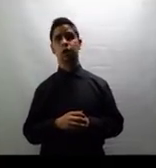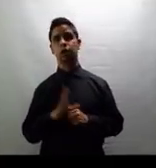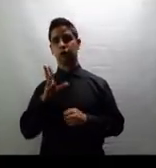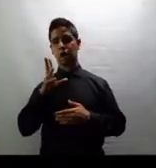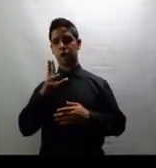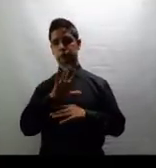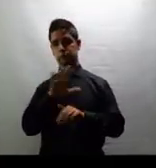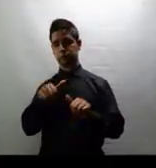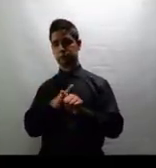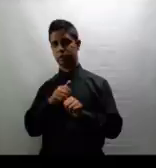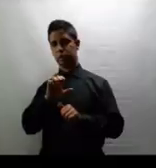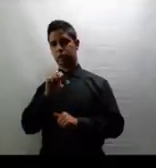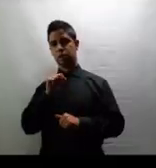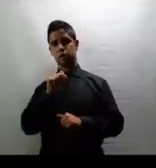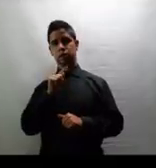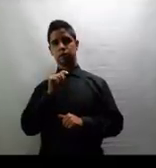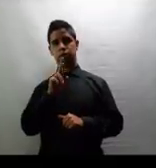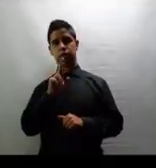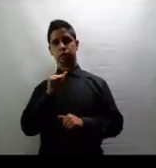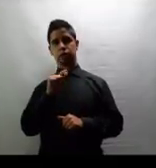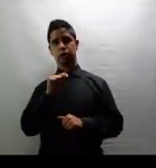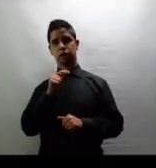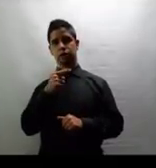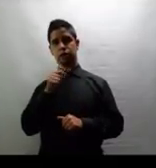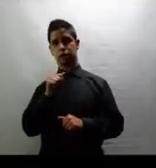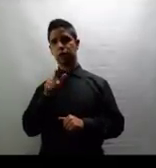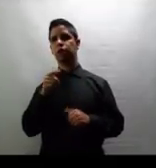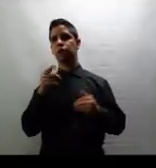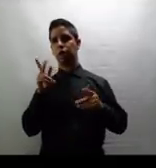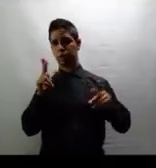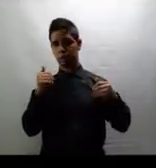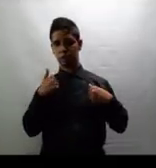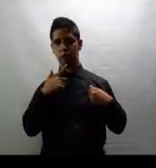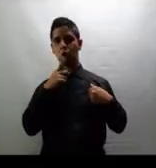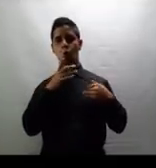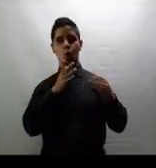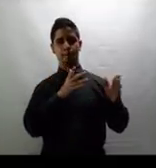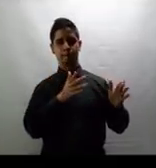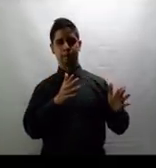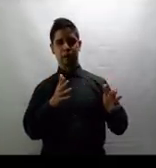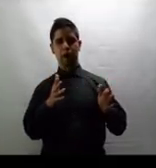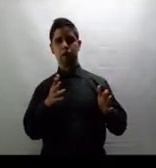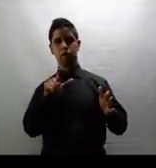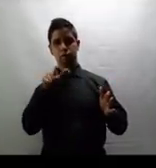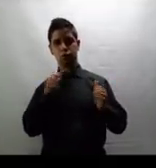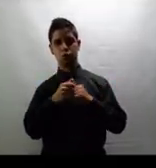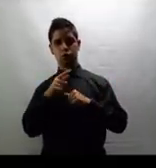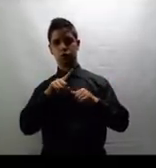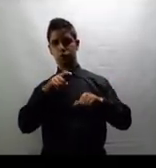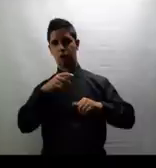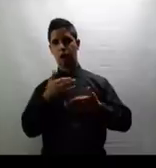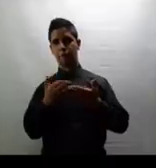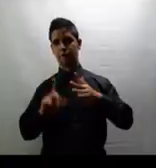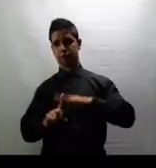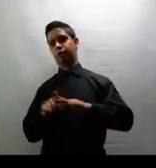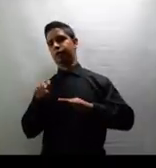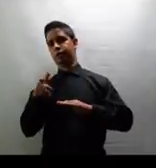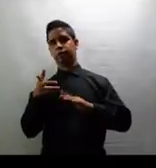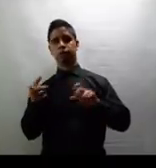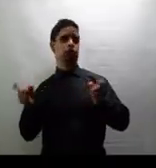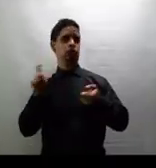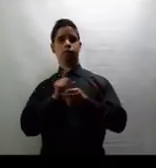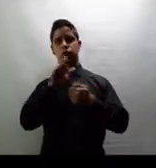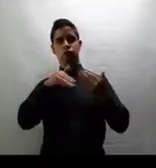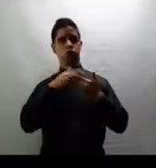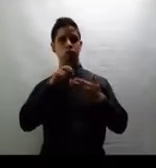están observando a veces tú llevas una una guía de lo que vas a hacer en una campaña y de momento surge un elemento como esto que te lo